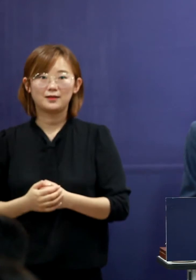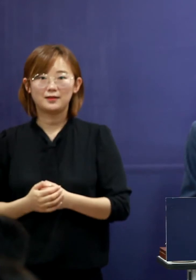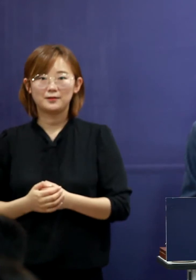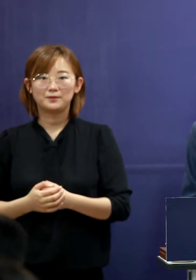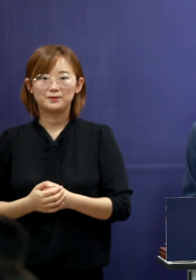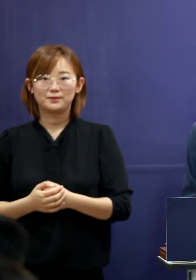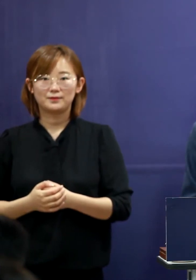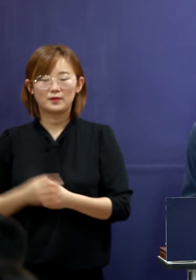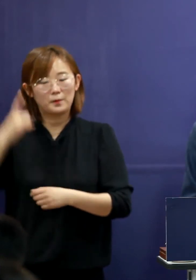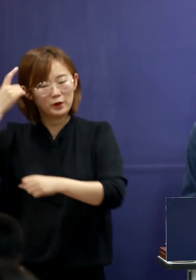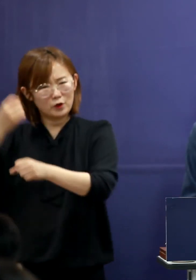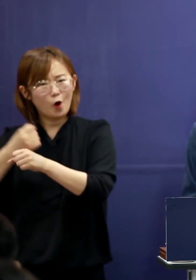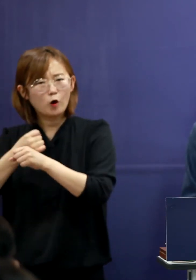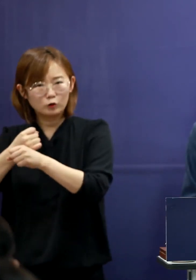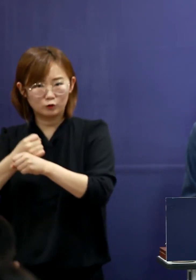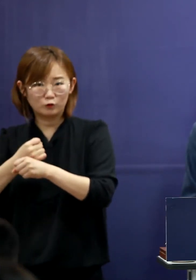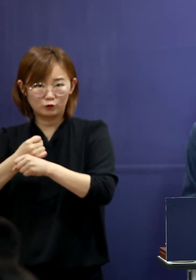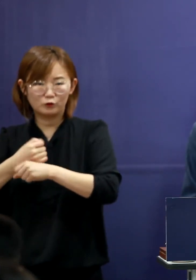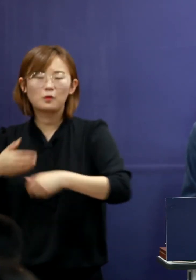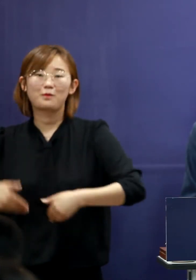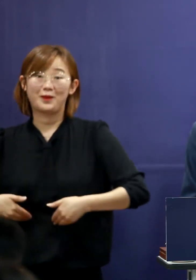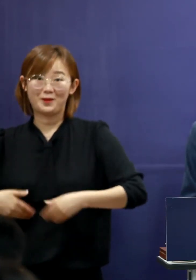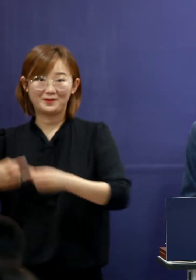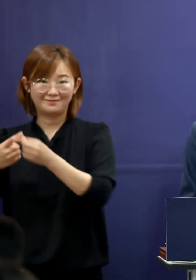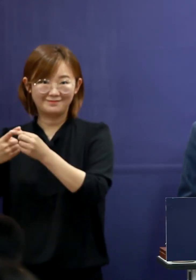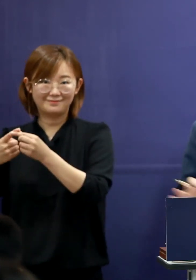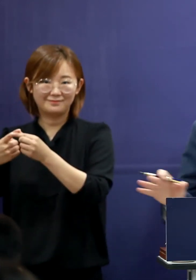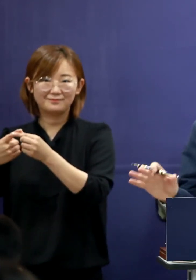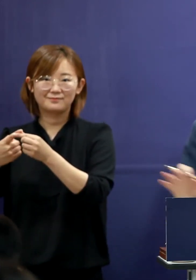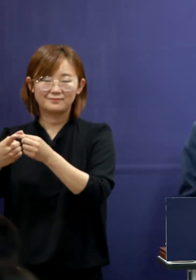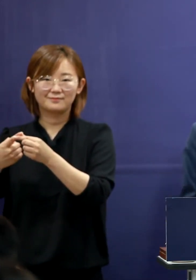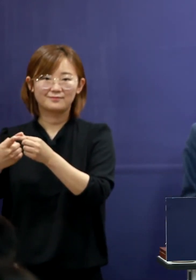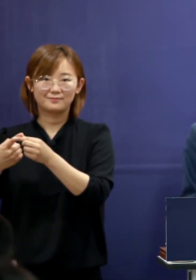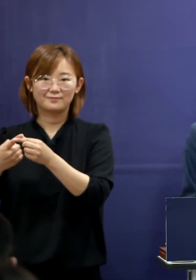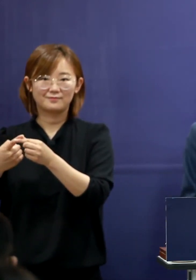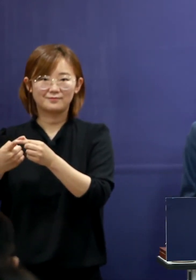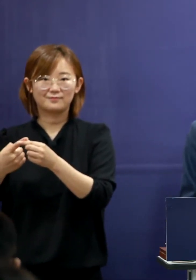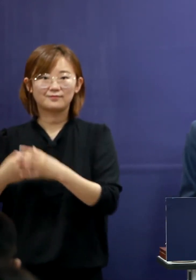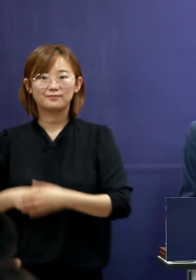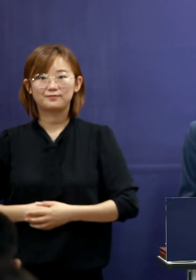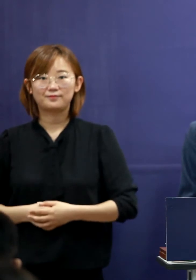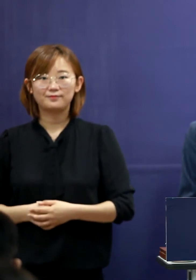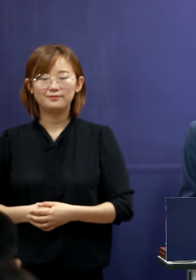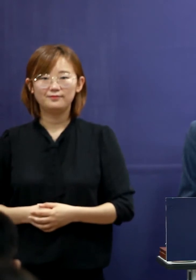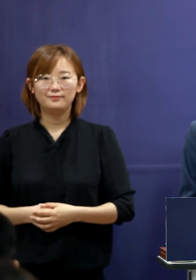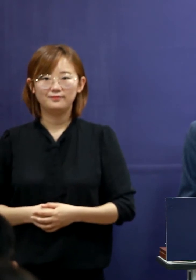그 연구가 우선 좀 하나 필요할 거고요. 이런 이제 각 시설들은 그런